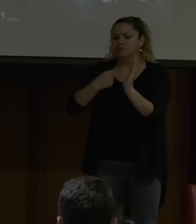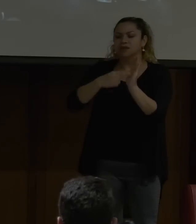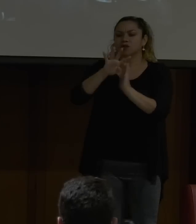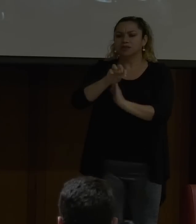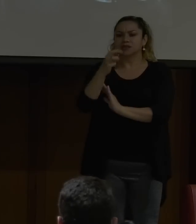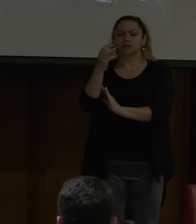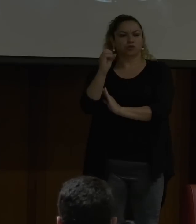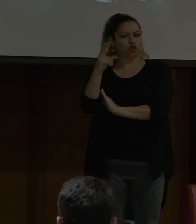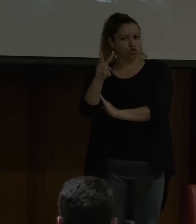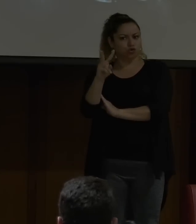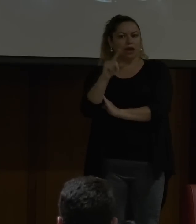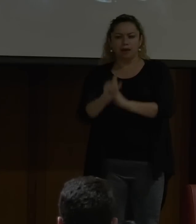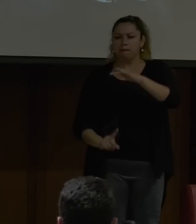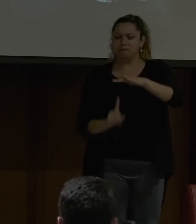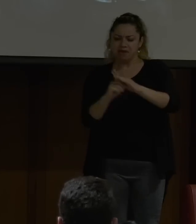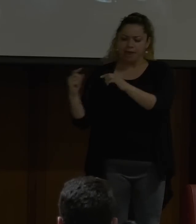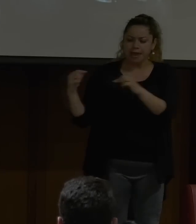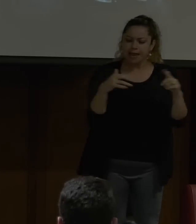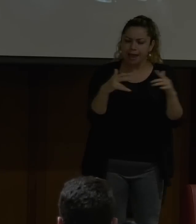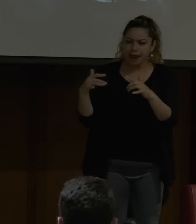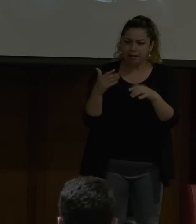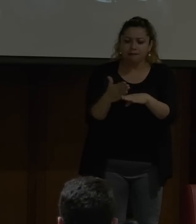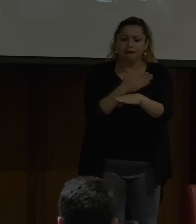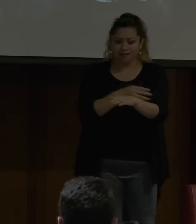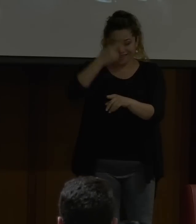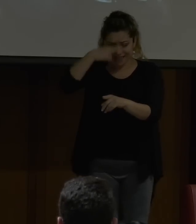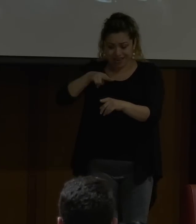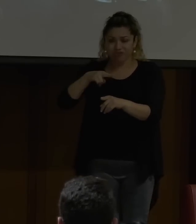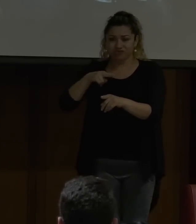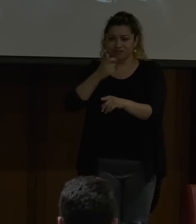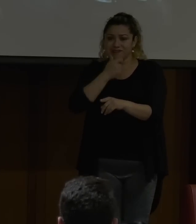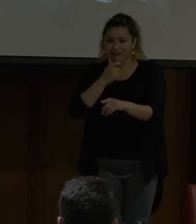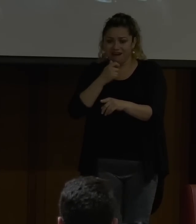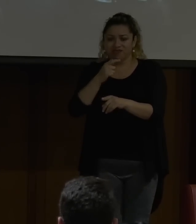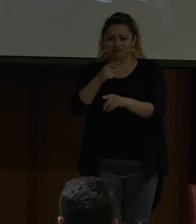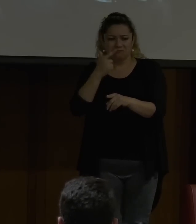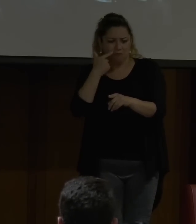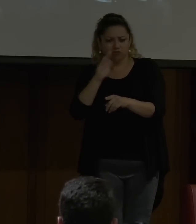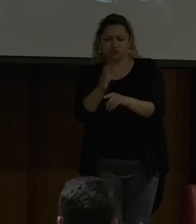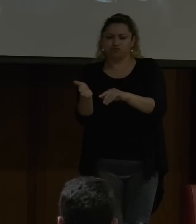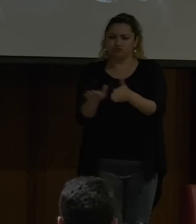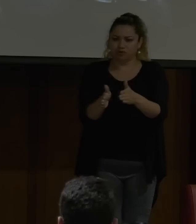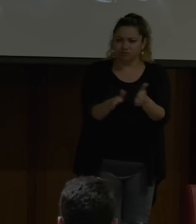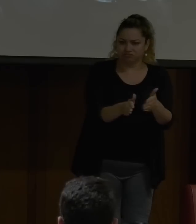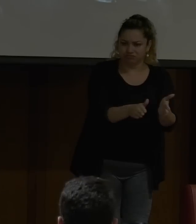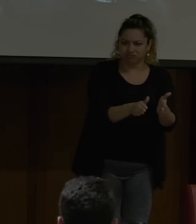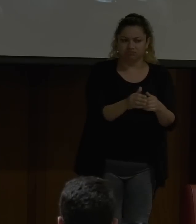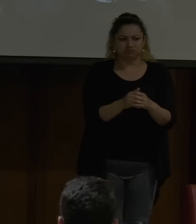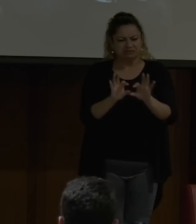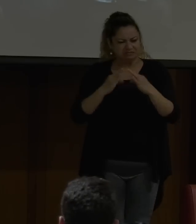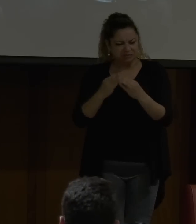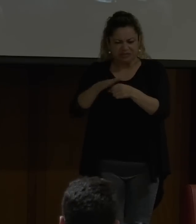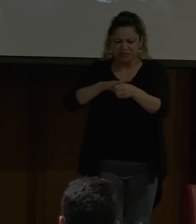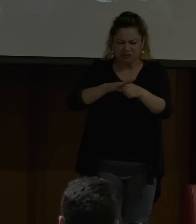luego de que en la Guerra de los 1000 días murieran un par de sus hijos, el coronel Nicolás Ricardo Márquez y su mujer Tranquilina Iguarán,